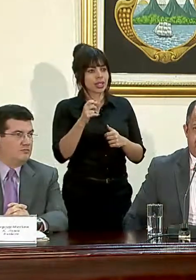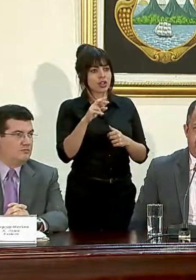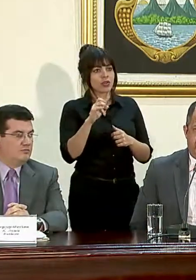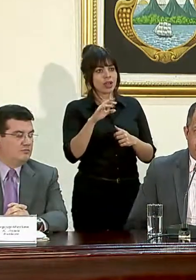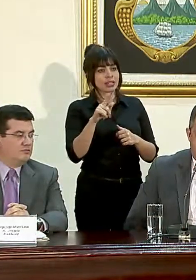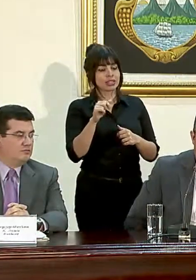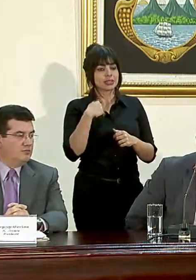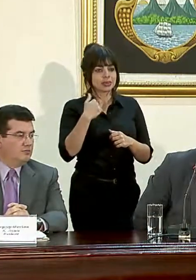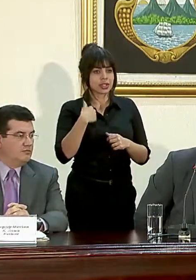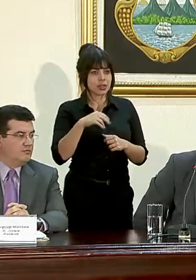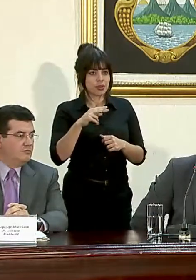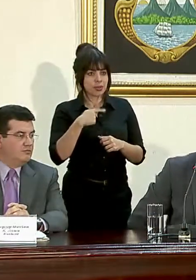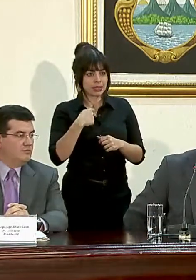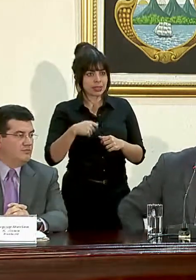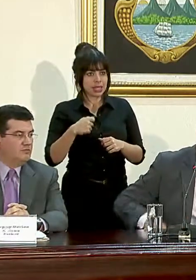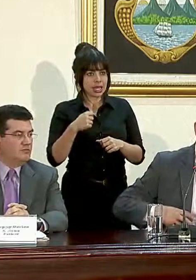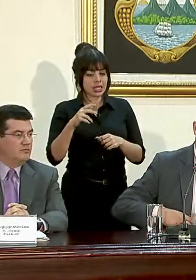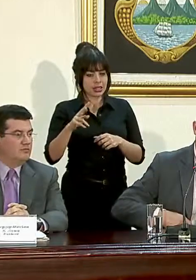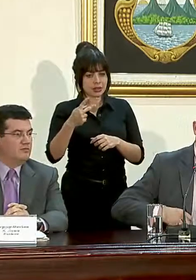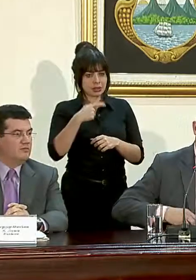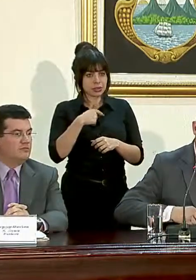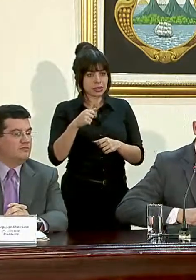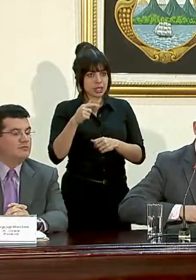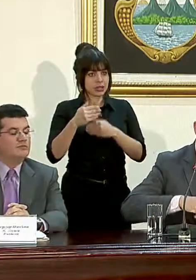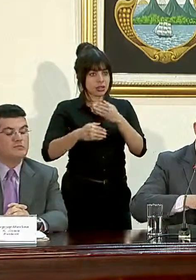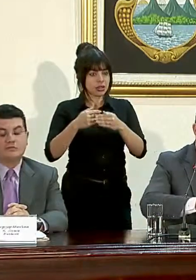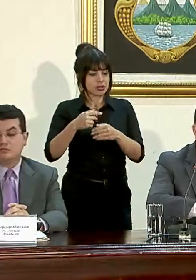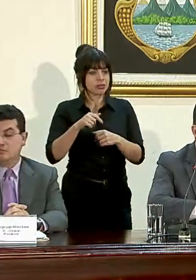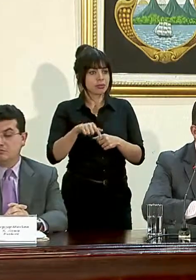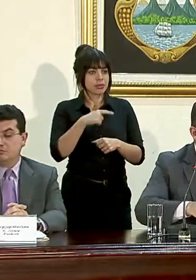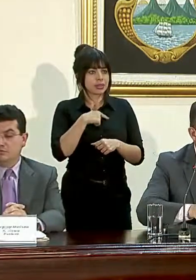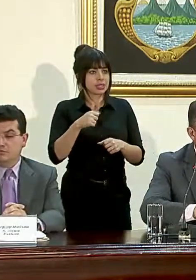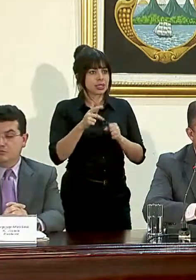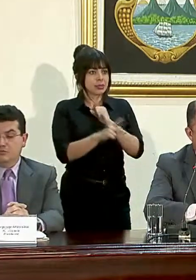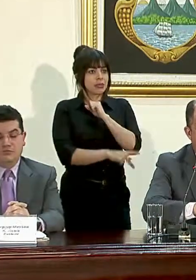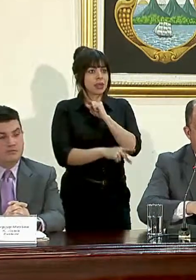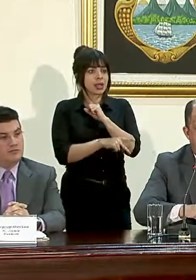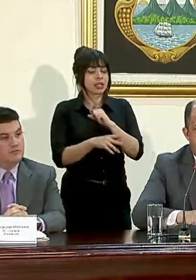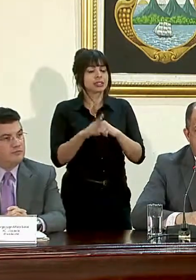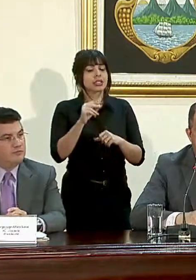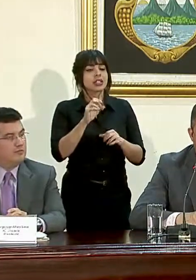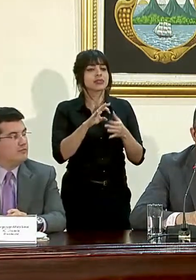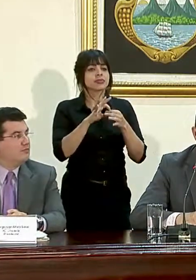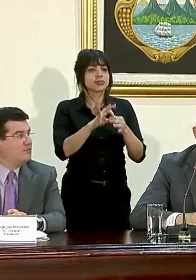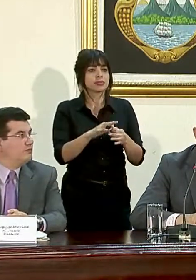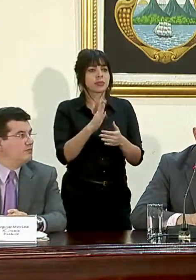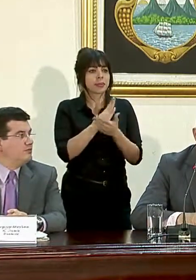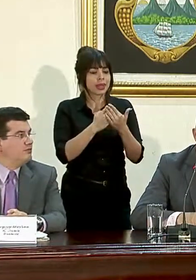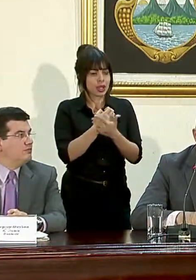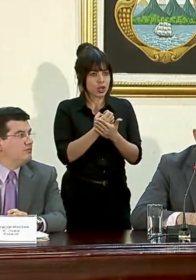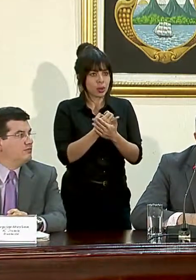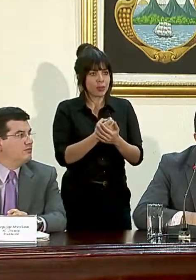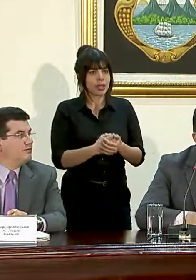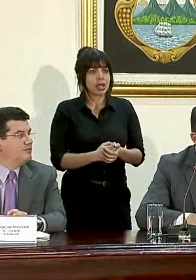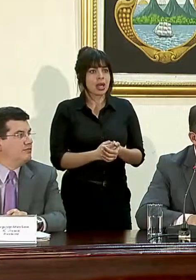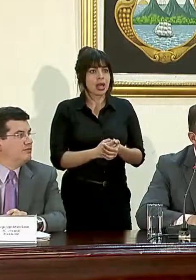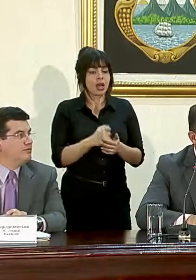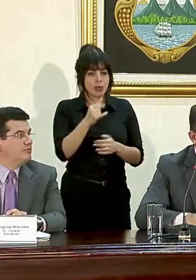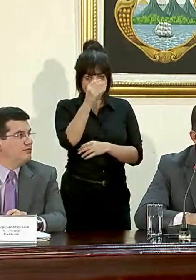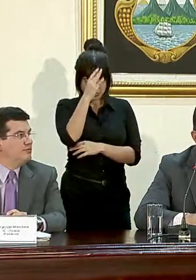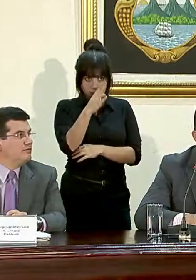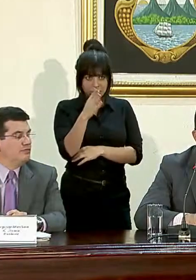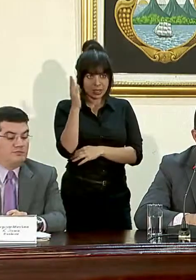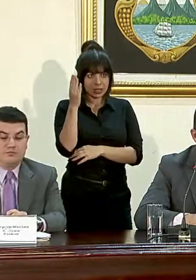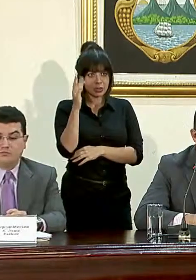dice mi presidente, en ejercicio de la presidencia de la República. Con respecto a la, a la, a la parte económica, tal y como lo señalé en el